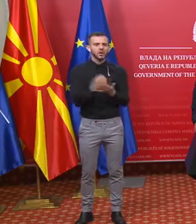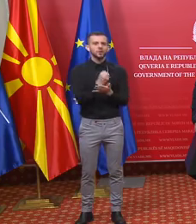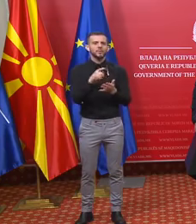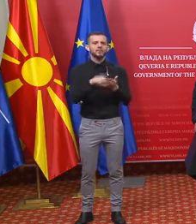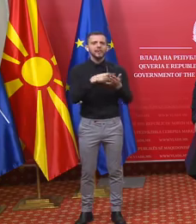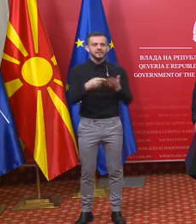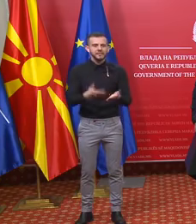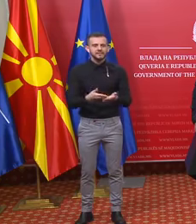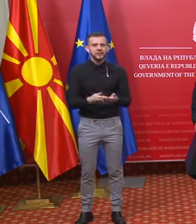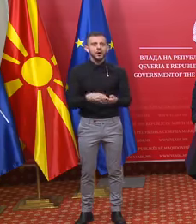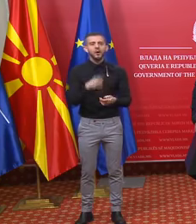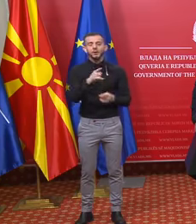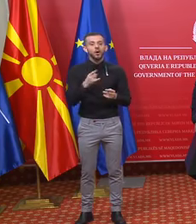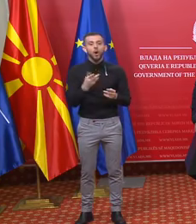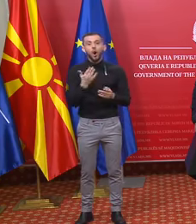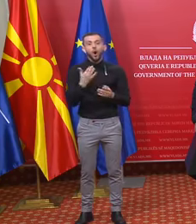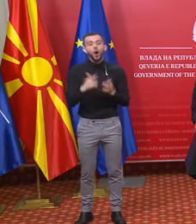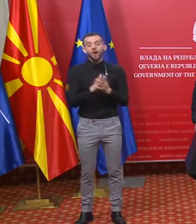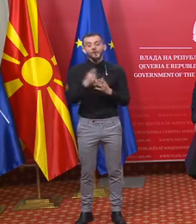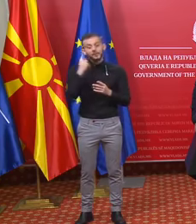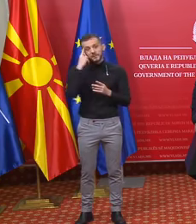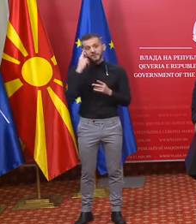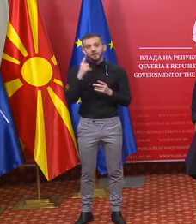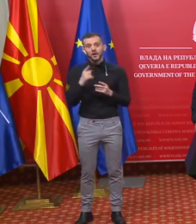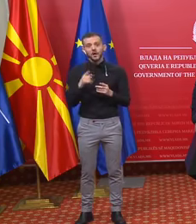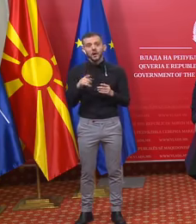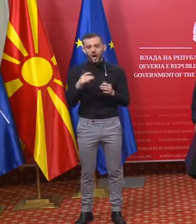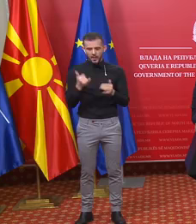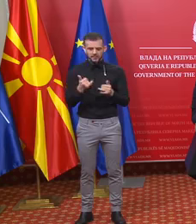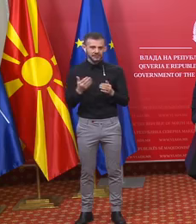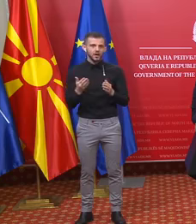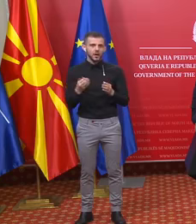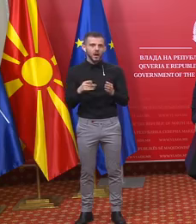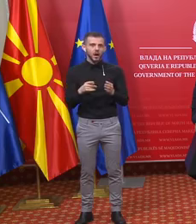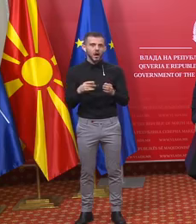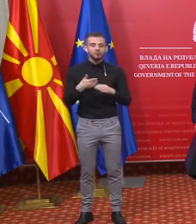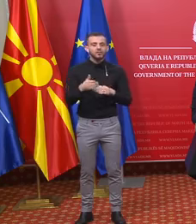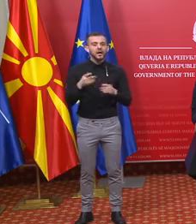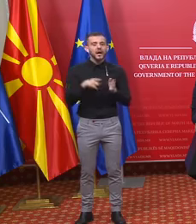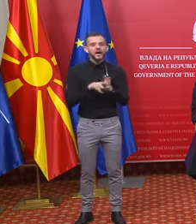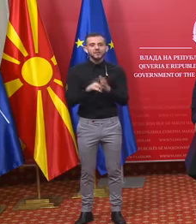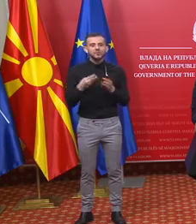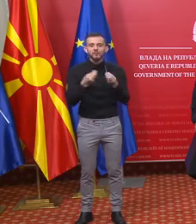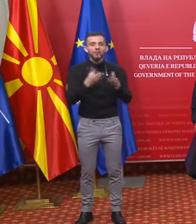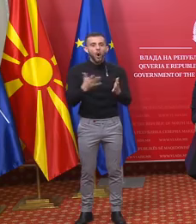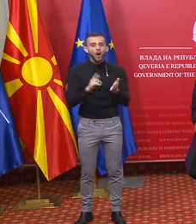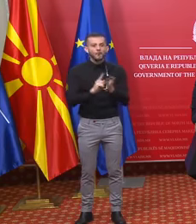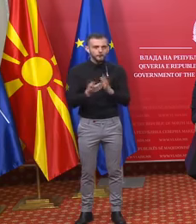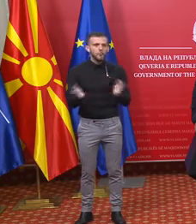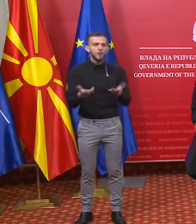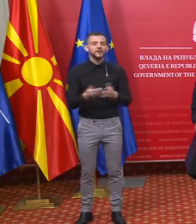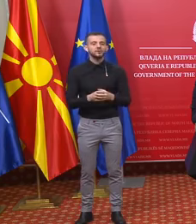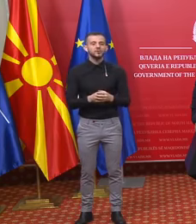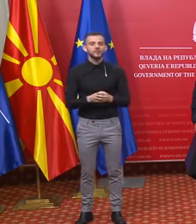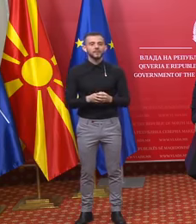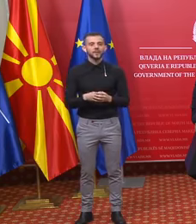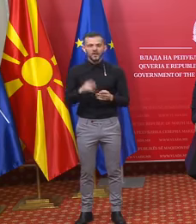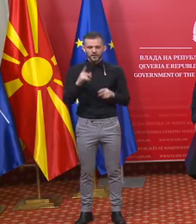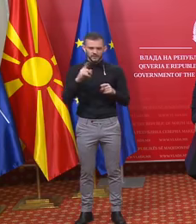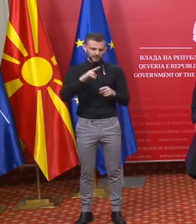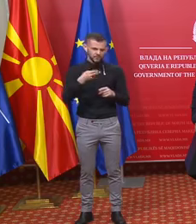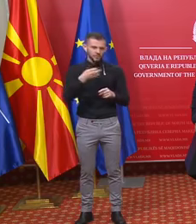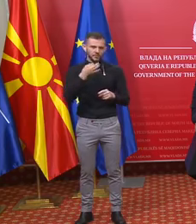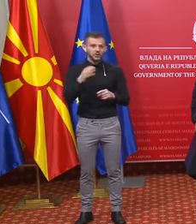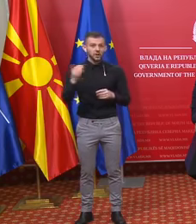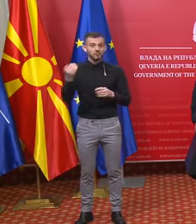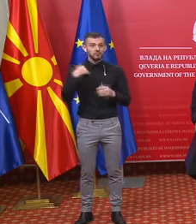забрзало, односно колку би требало, за колку време би стигнувале тогаш резултатите од брисовите? Исто така до нас стигна поплаки дека, например,